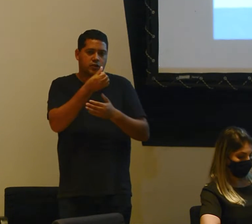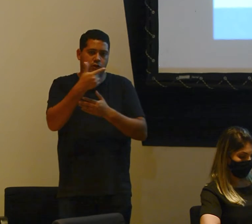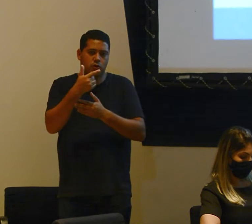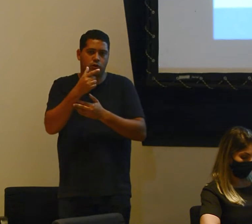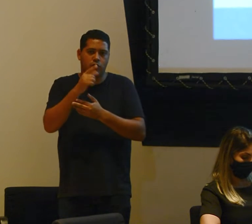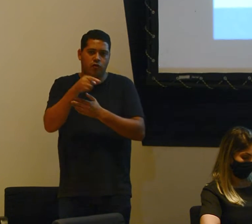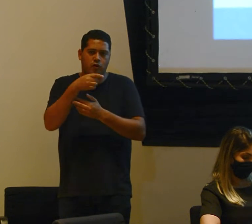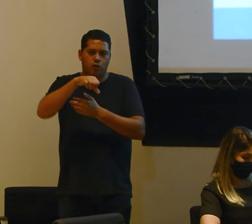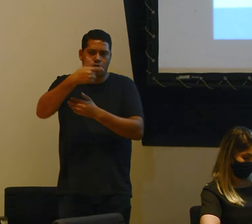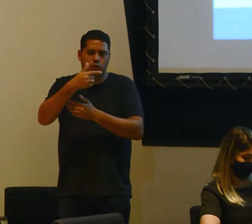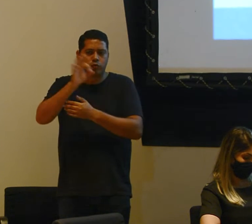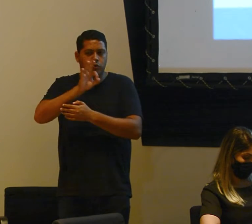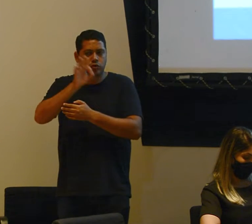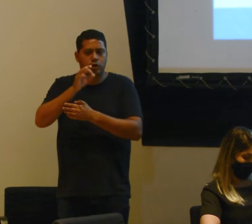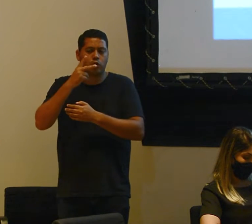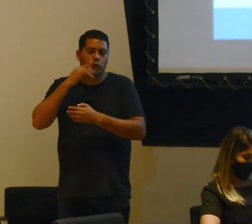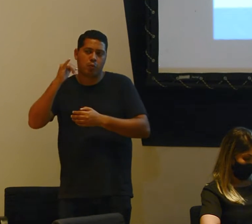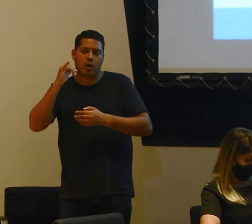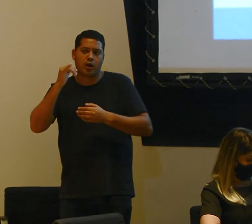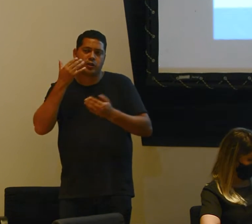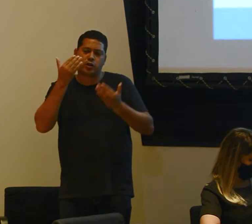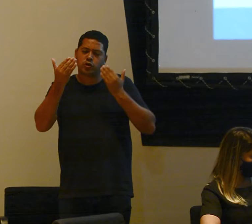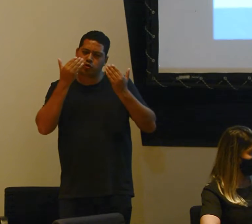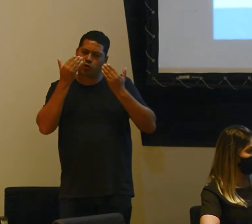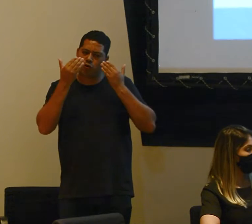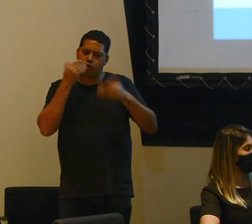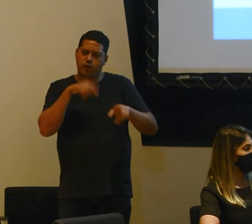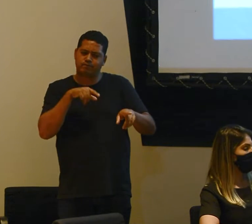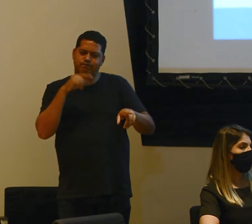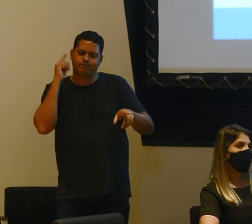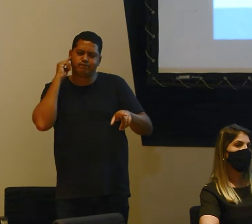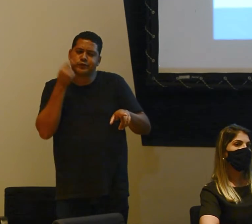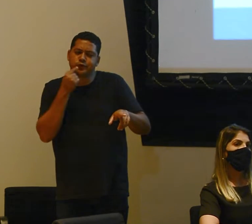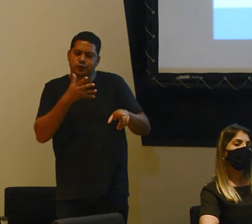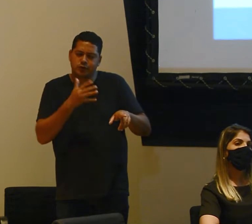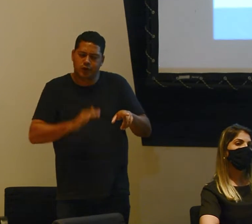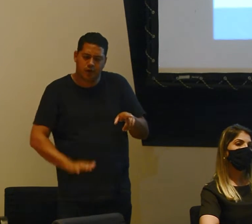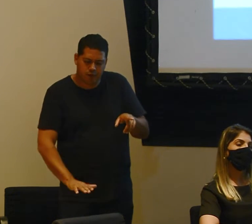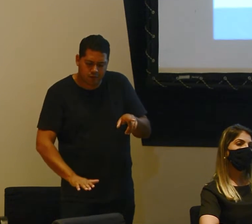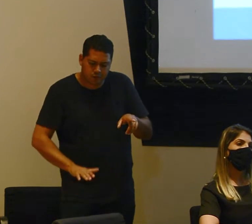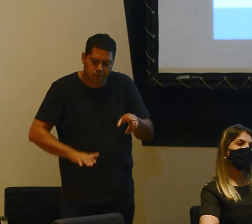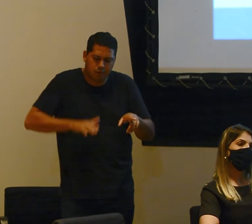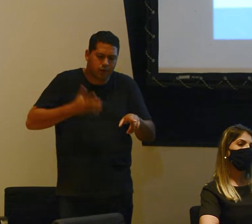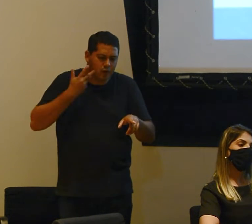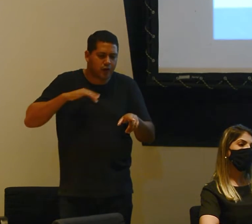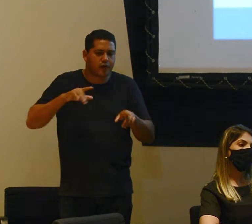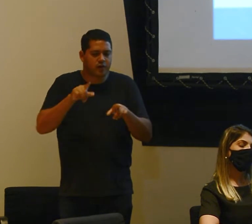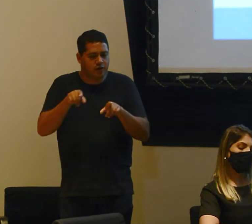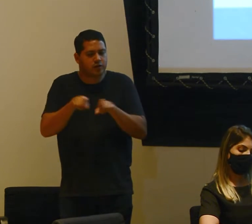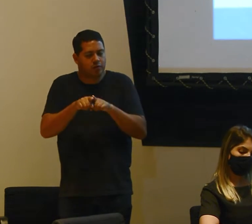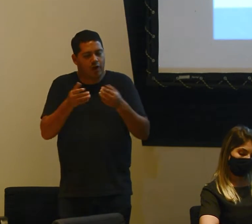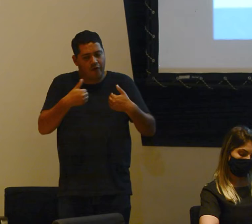62,96% dos pais desconfiam de surdez no início da jornada dessas crianças deles que são autistas, por